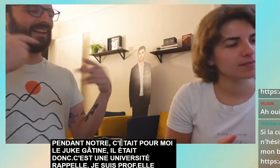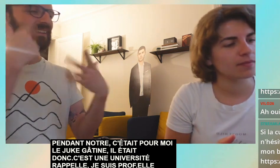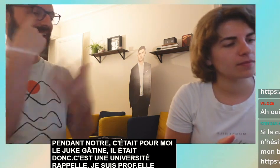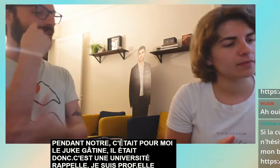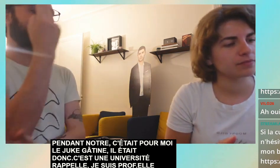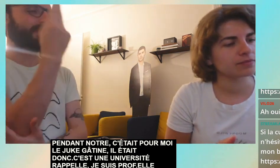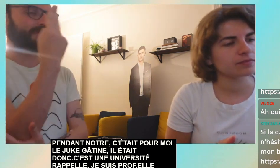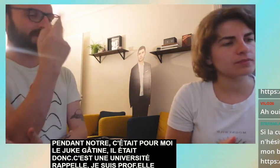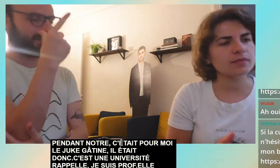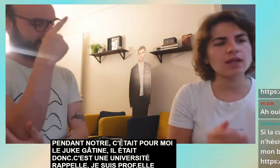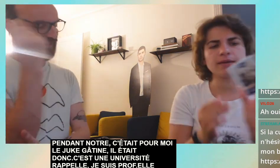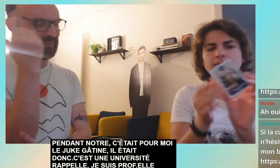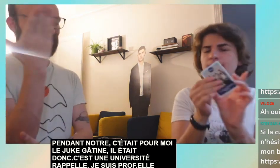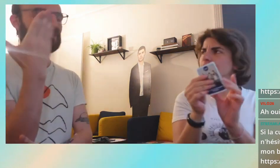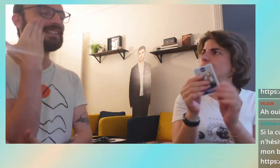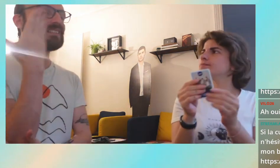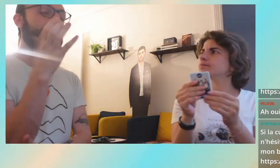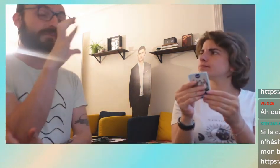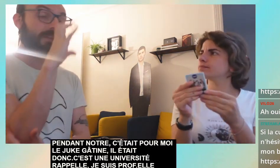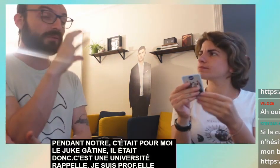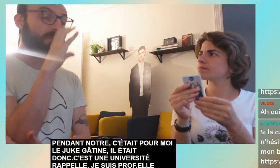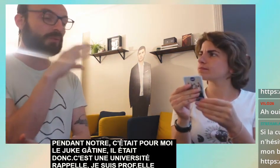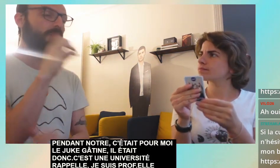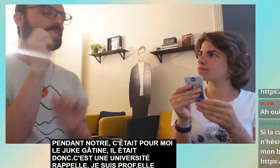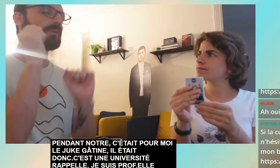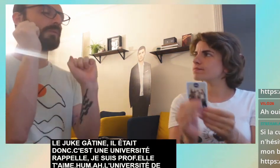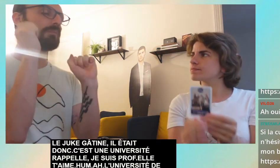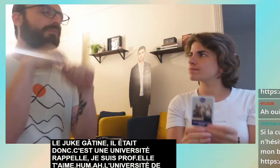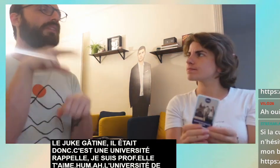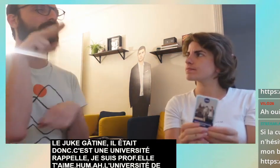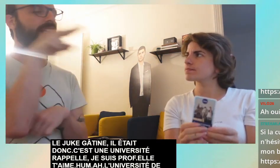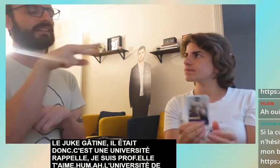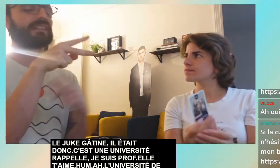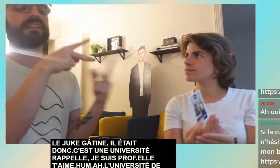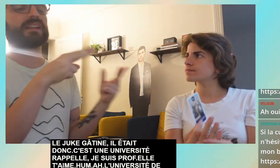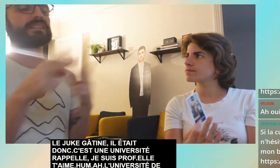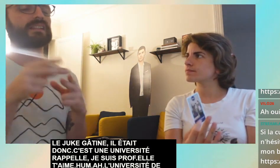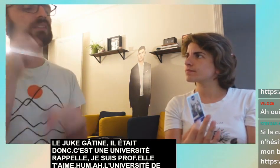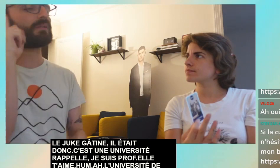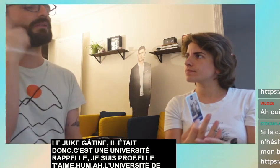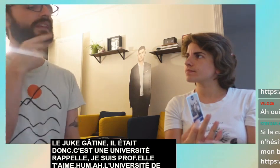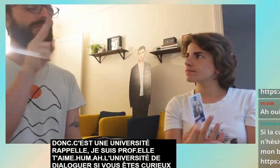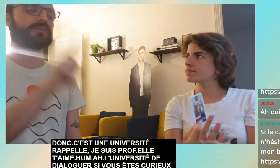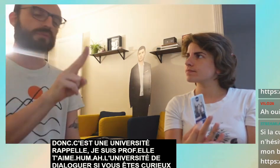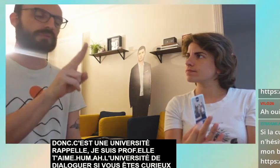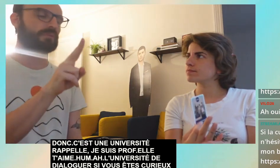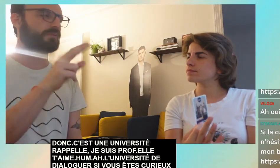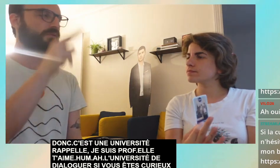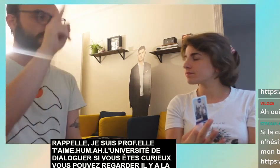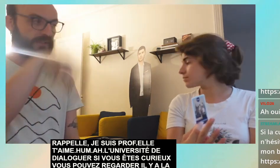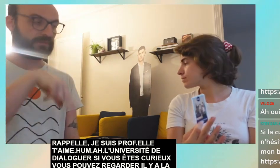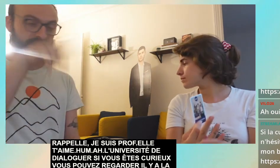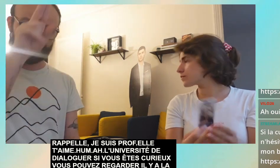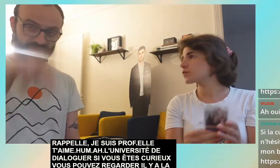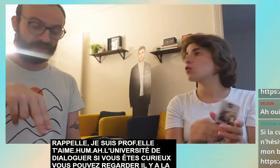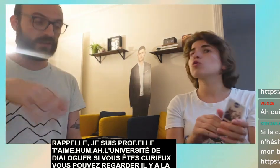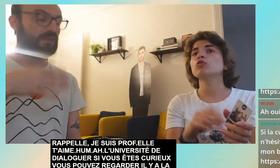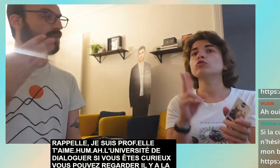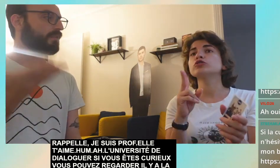Ah, d'ailleurs, l'université de Gallaudet, si vous êtes curieux, vous pouvez regarder, il y a la série Deaf You sur Netflix. C'est